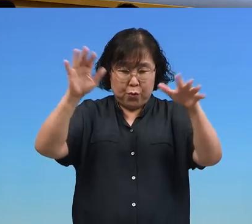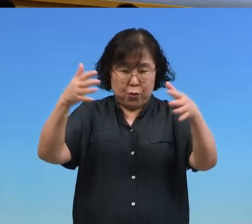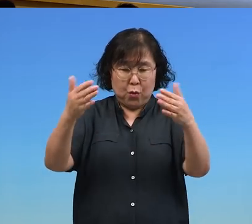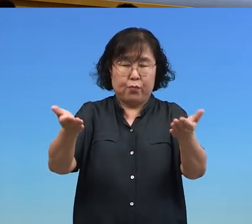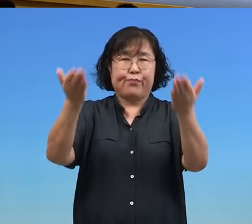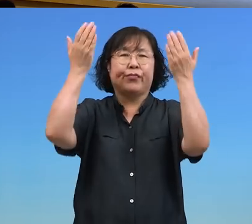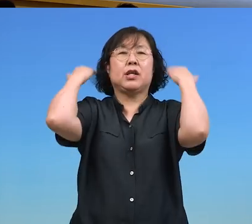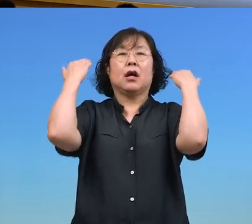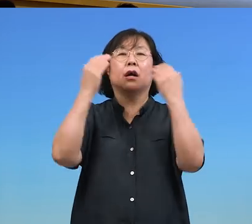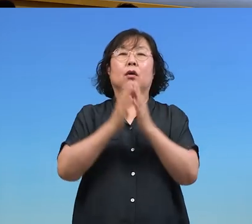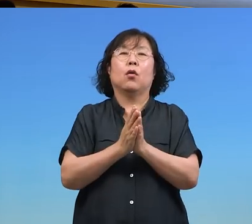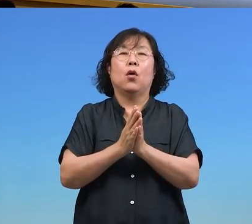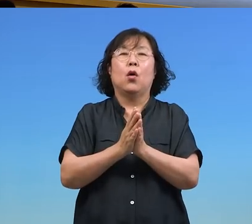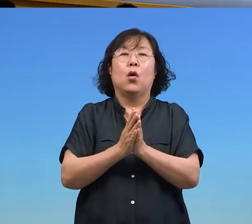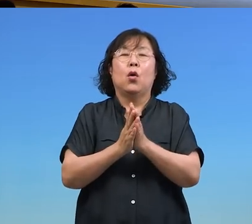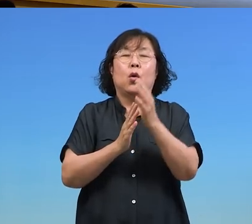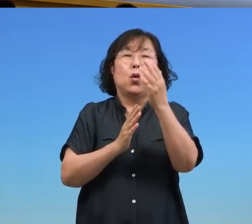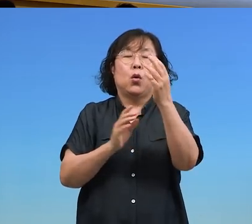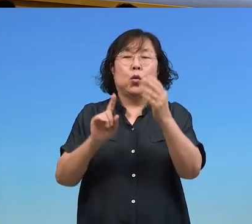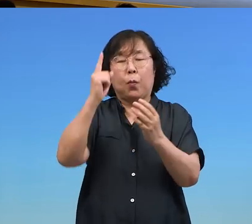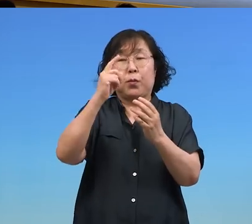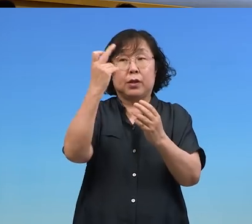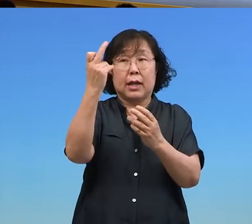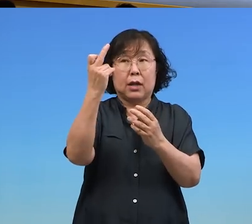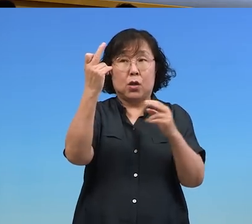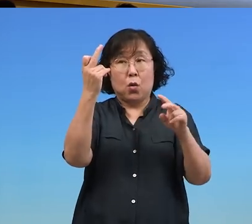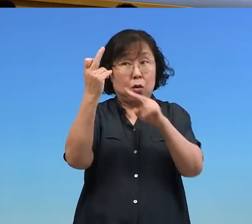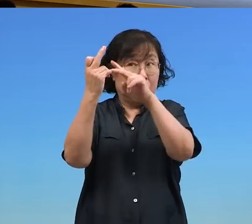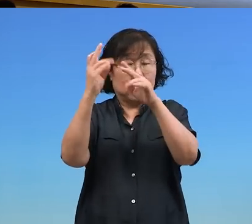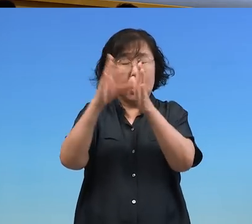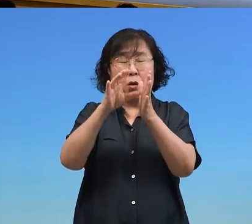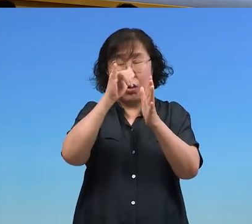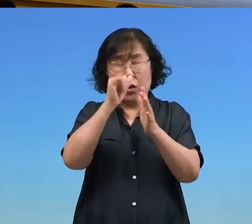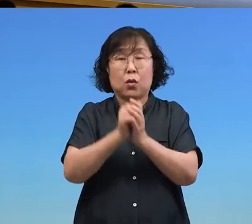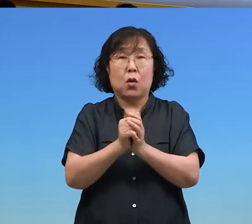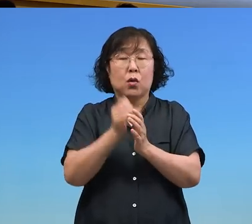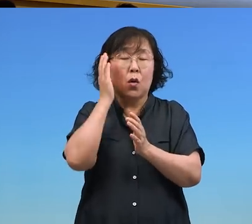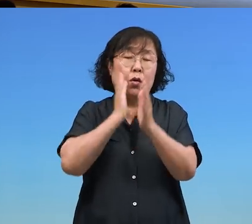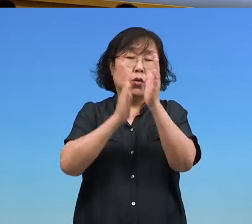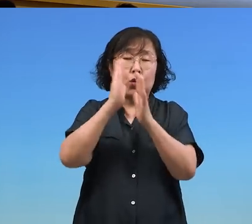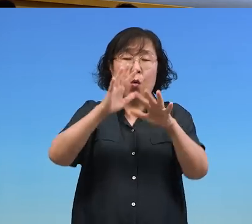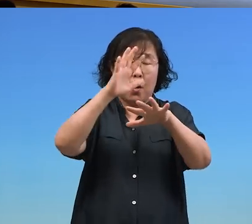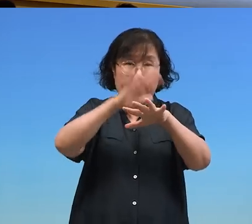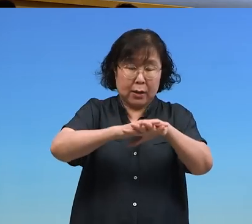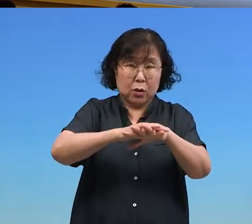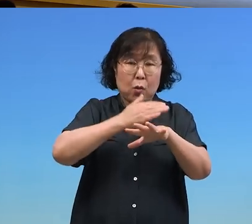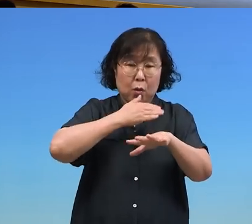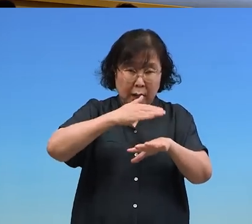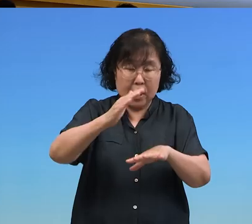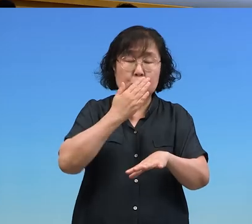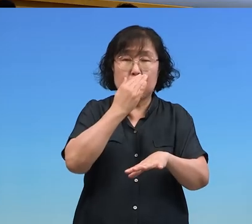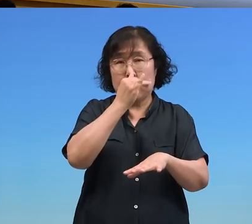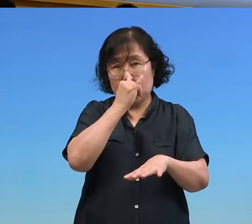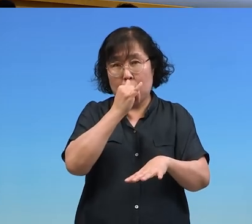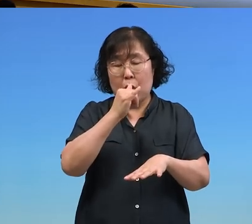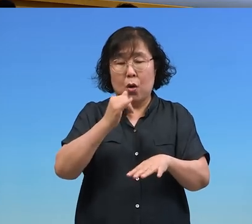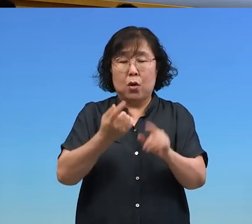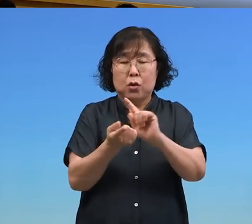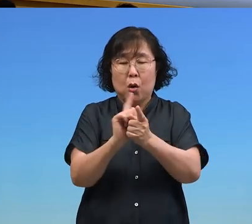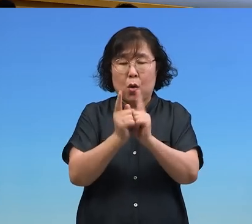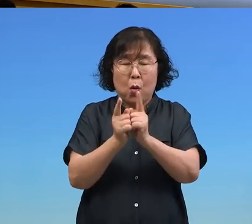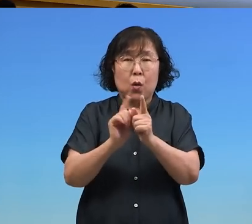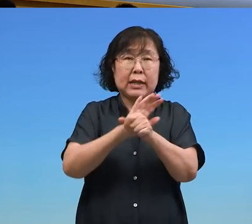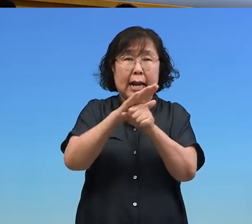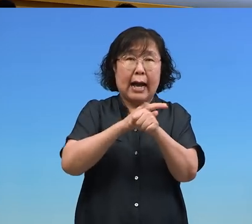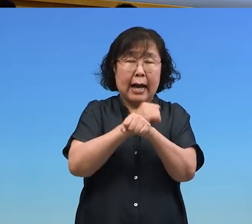높은 산을 오를 때도 있소 푸른 초원도 지나갈 거요 서로가 위하고 서로가 사랑하면 이 모든